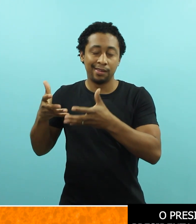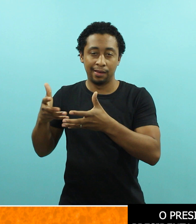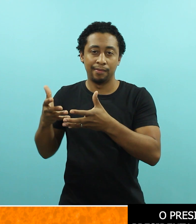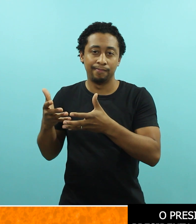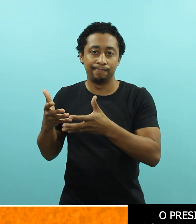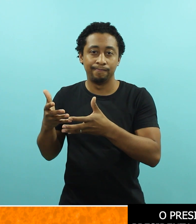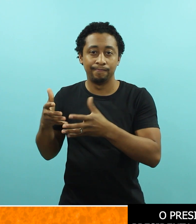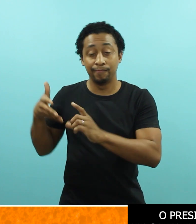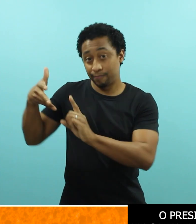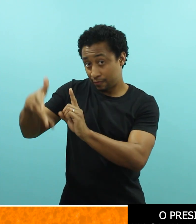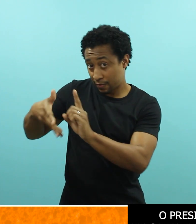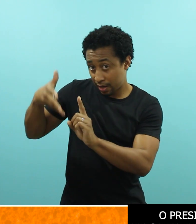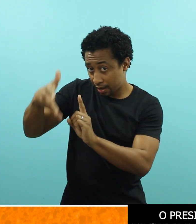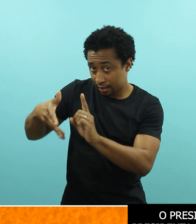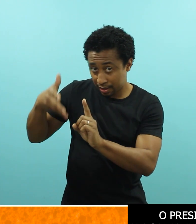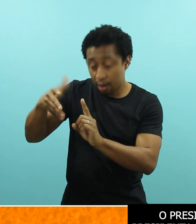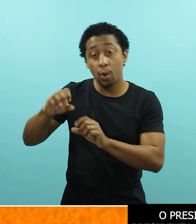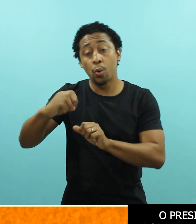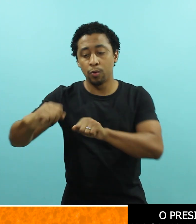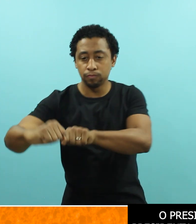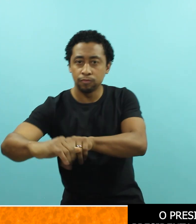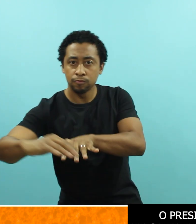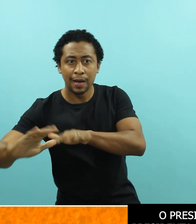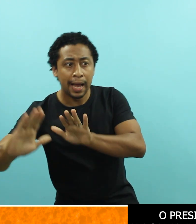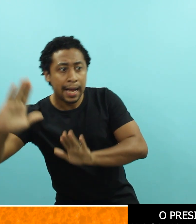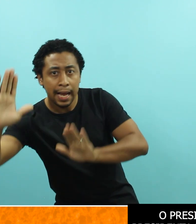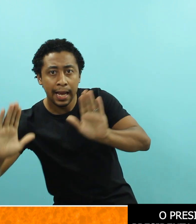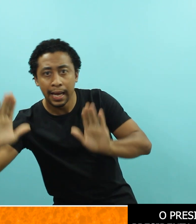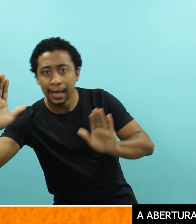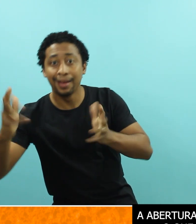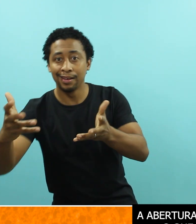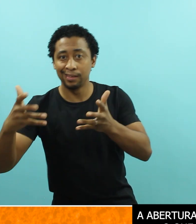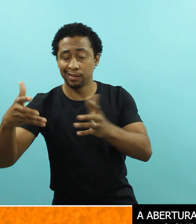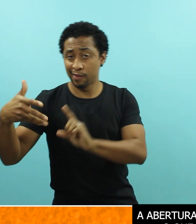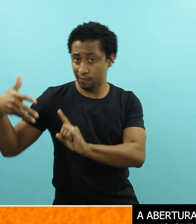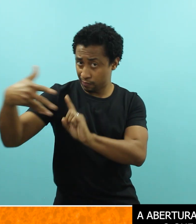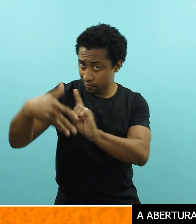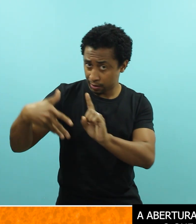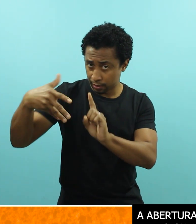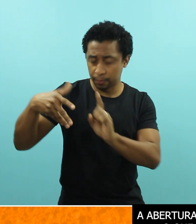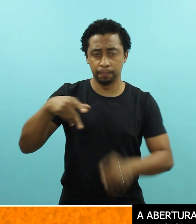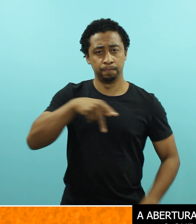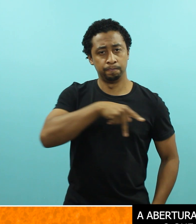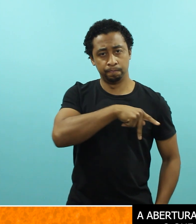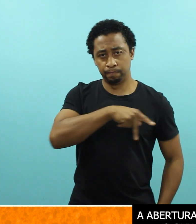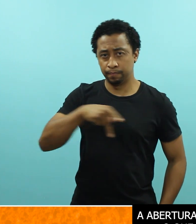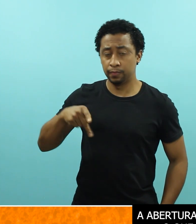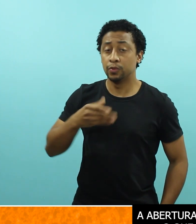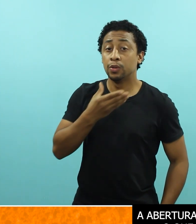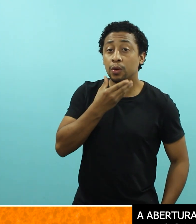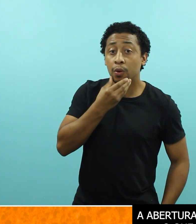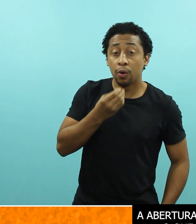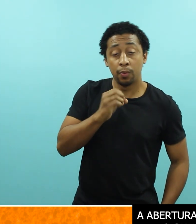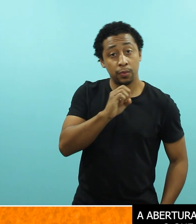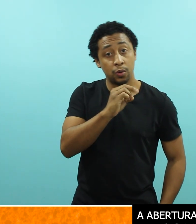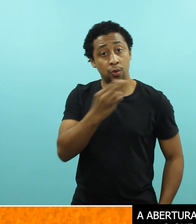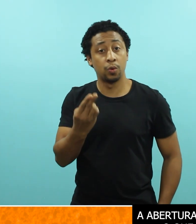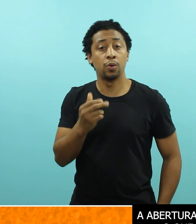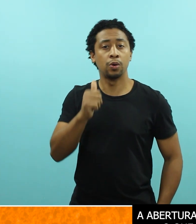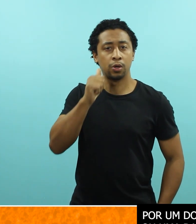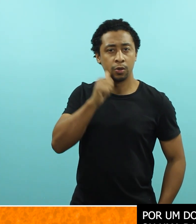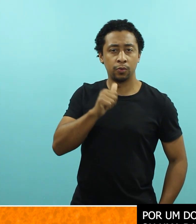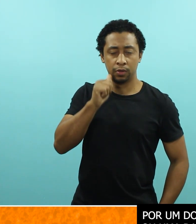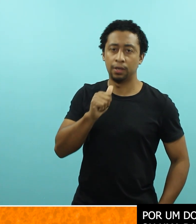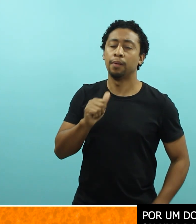o presidente ou a presidenta poderá ordenar a abertura de inscrições, o que será